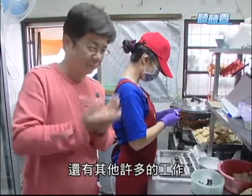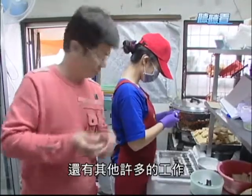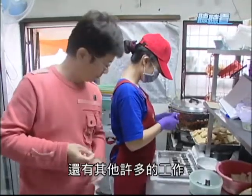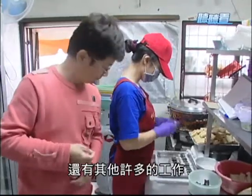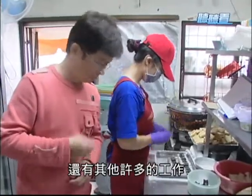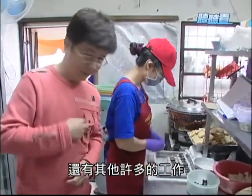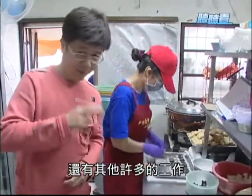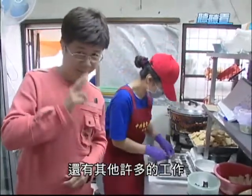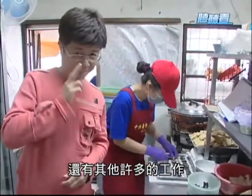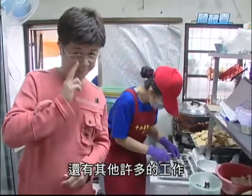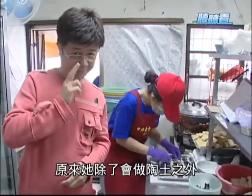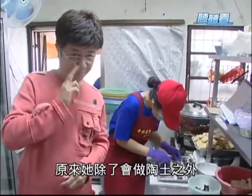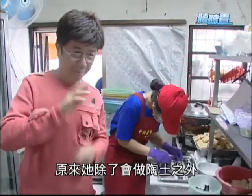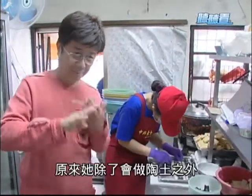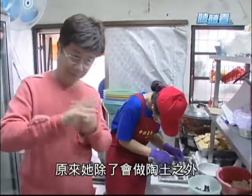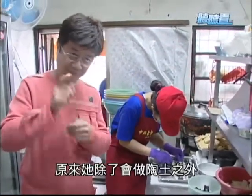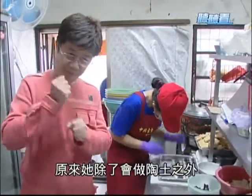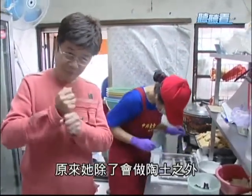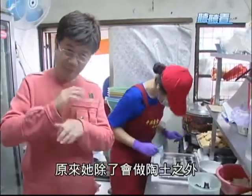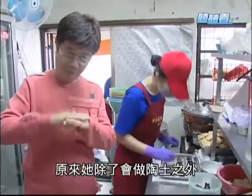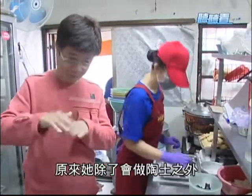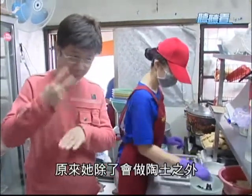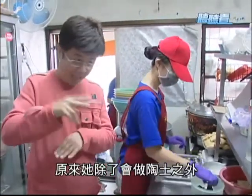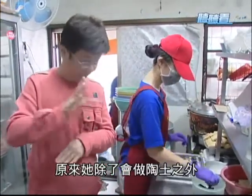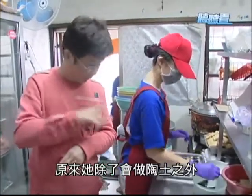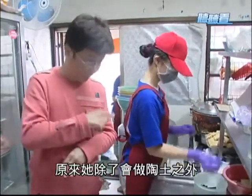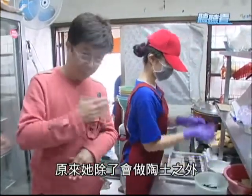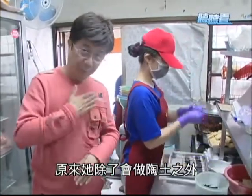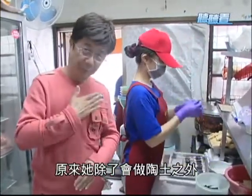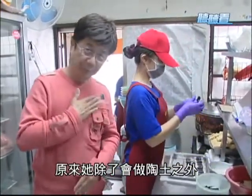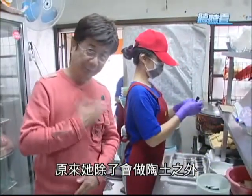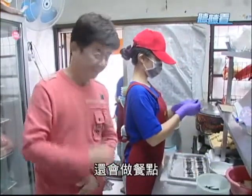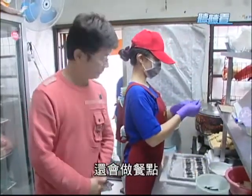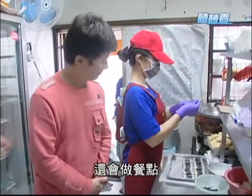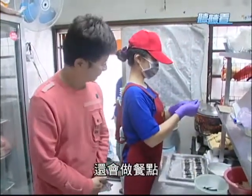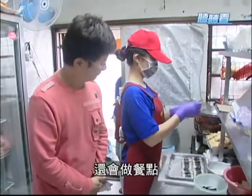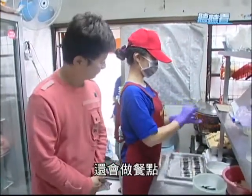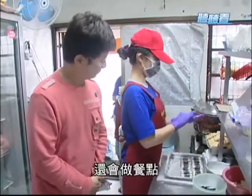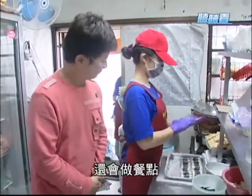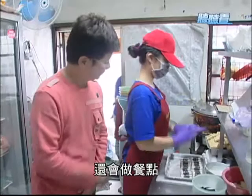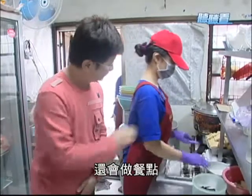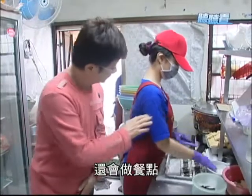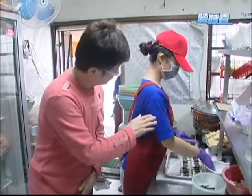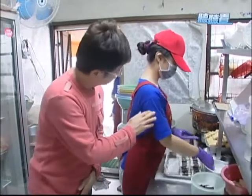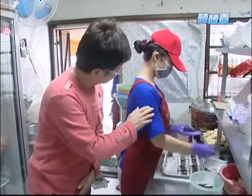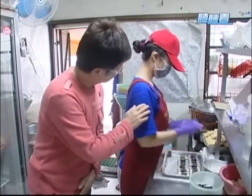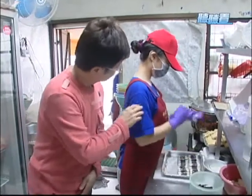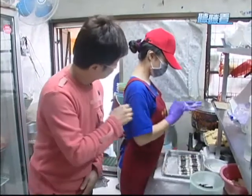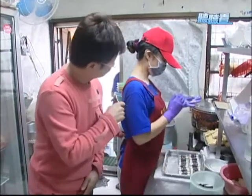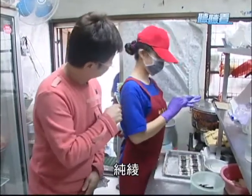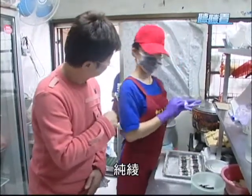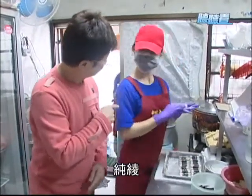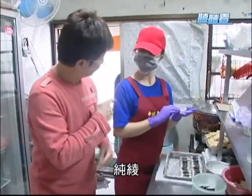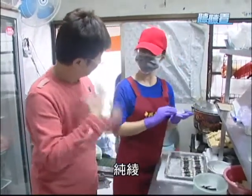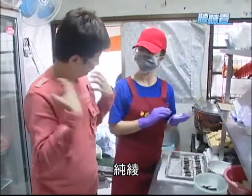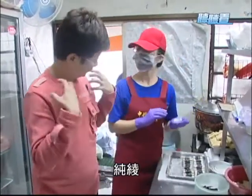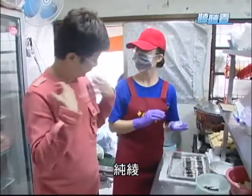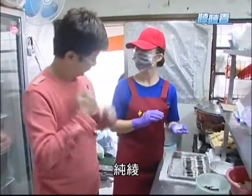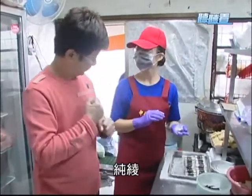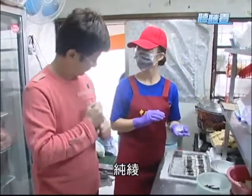作。原来啊，他除了会做陶土之外，还会做餐点呢、啊。纯玲， 嗯， 这是你